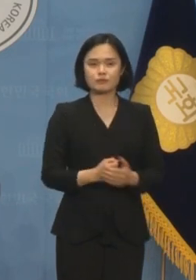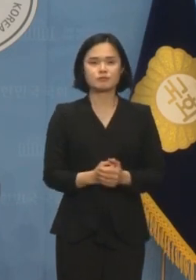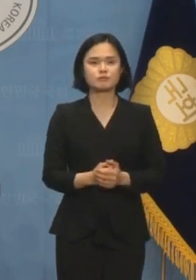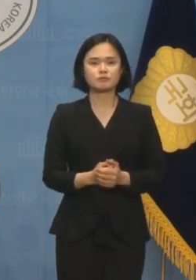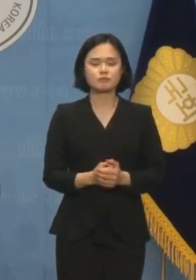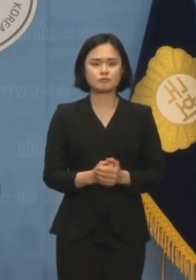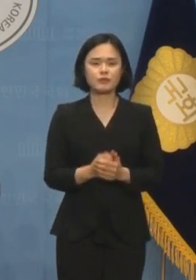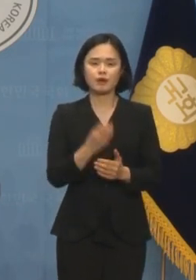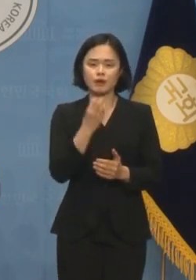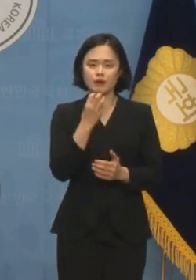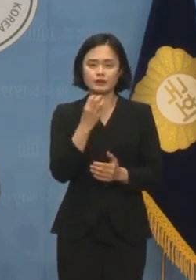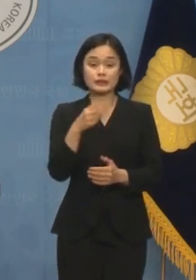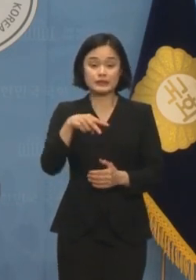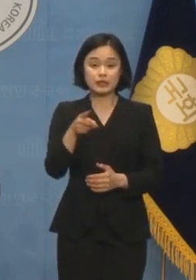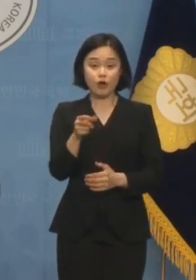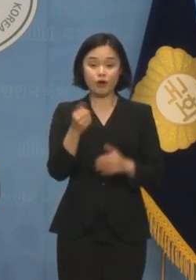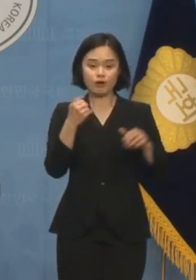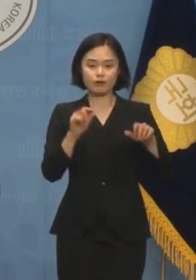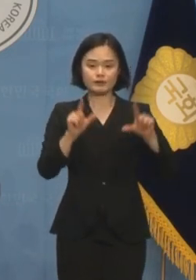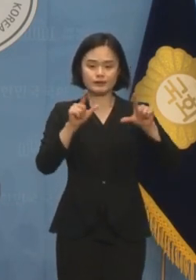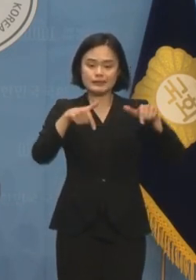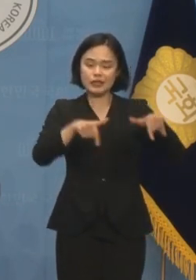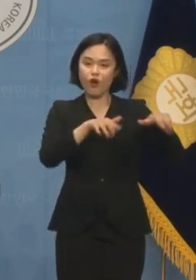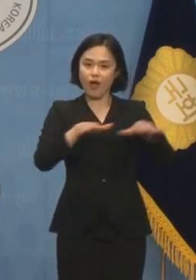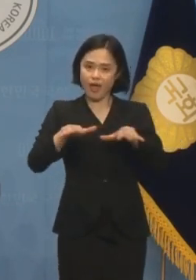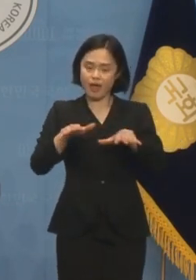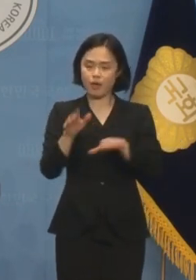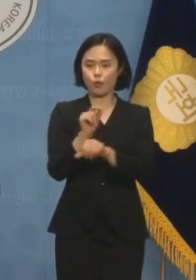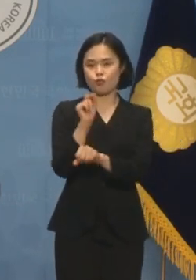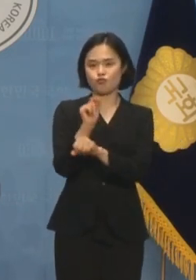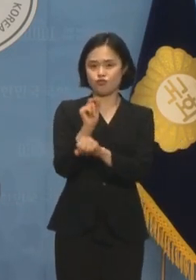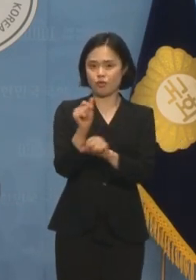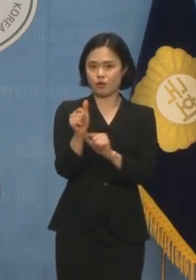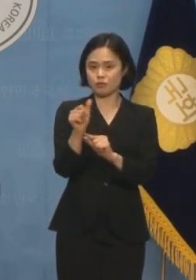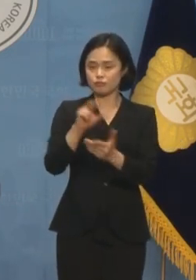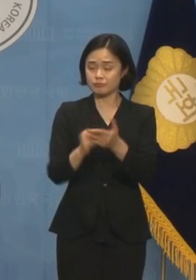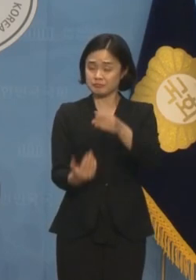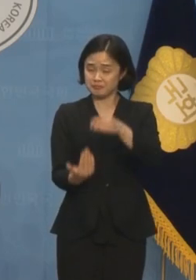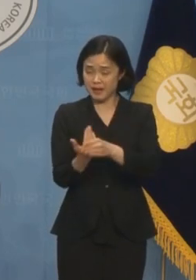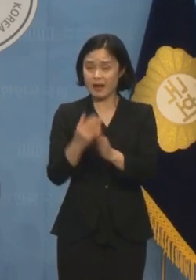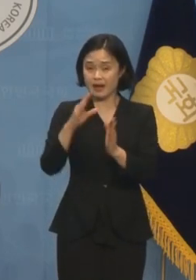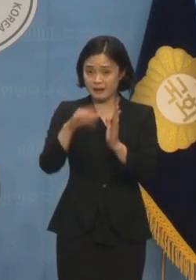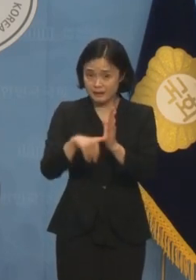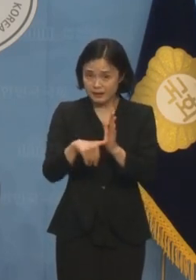문자를 보내 감사원 독립성 침해 논란을 낳았던 장본인입니다.